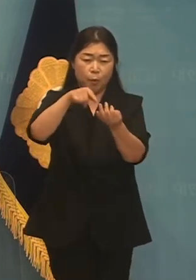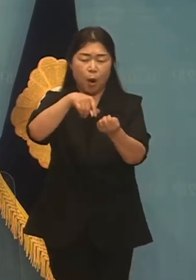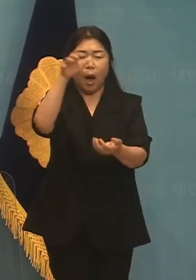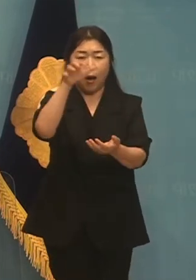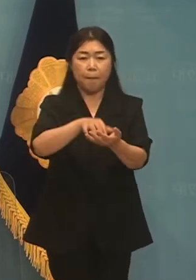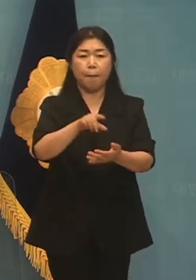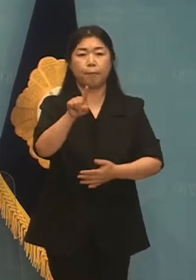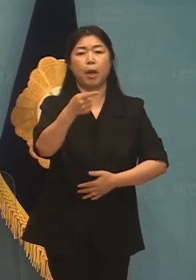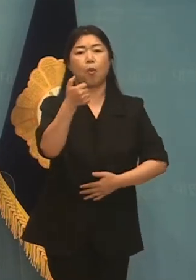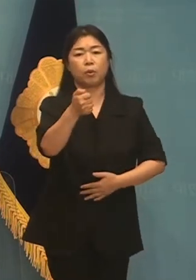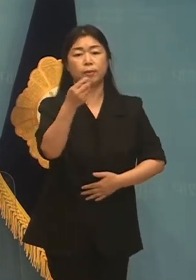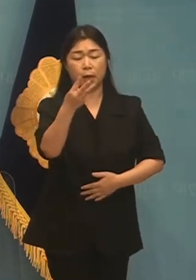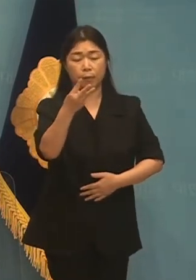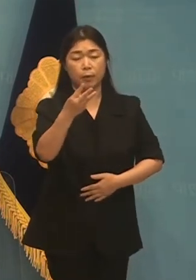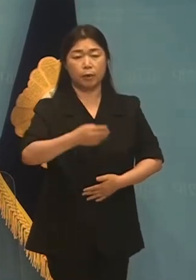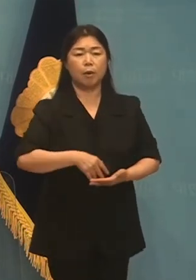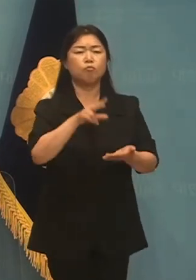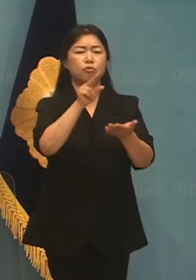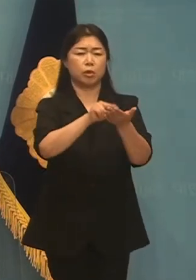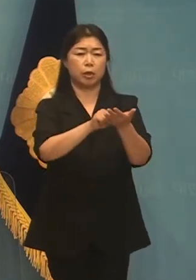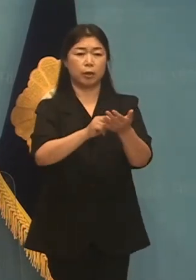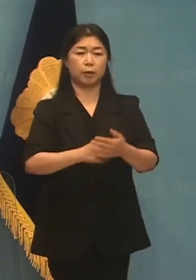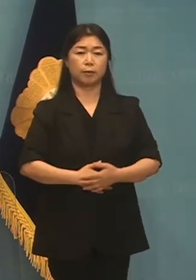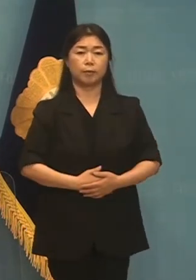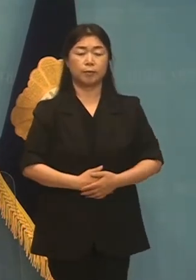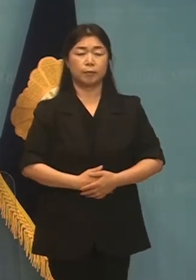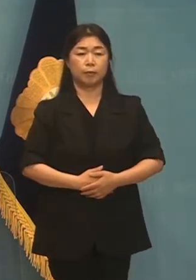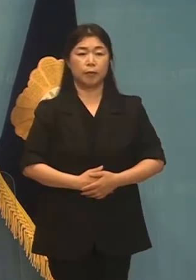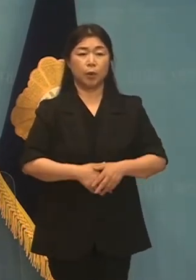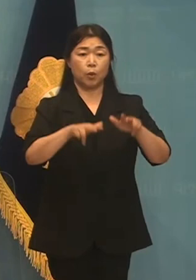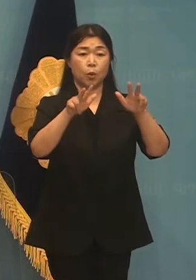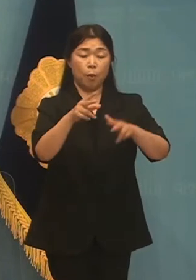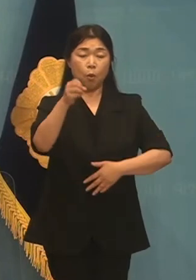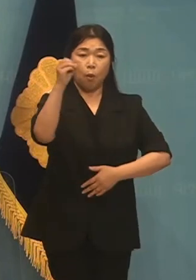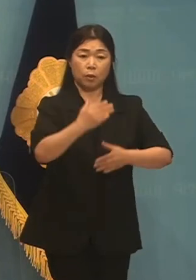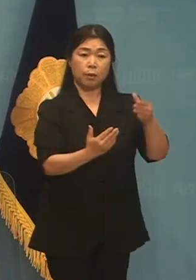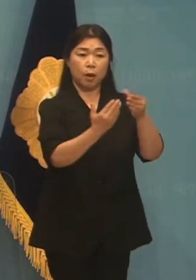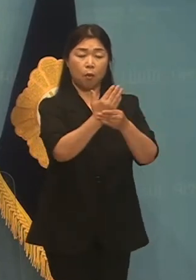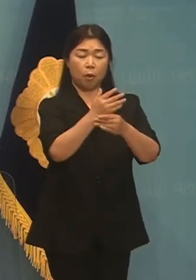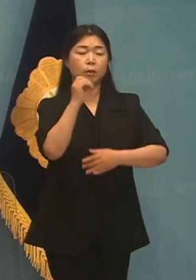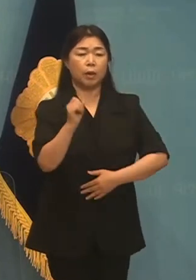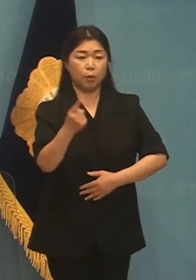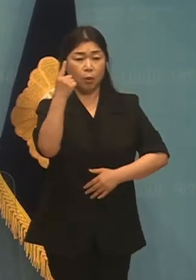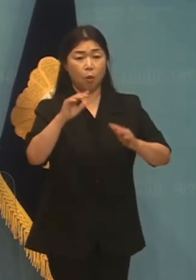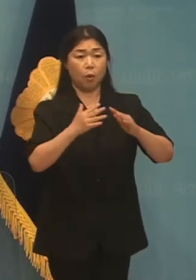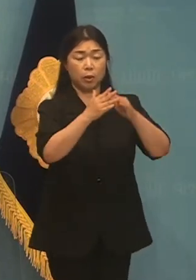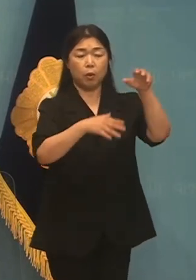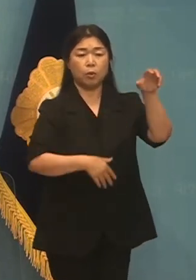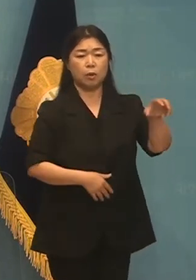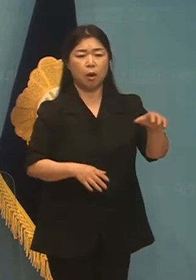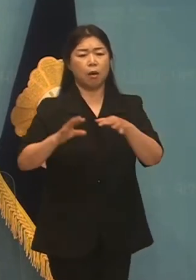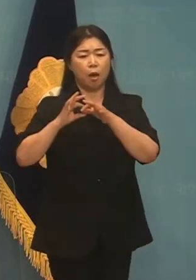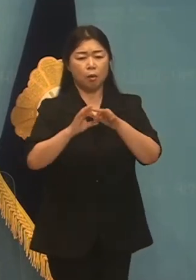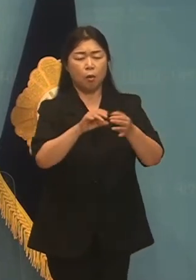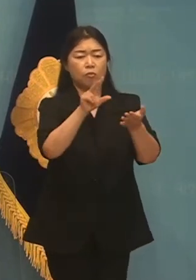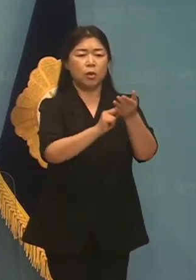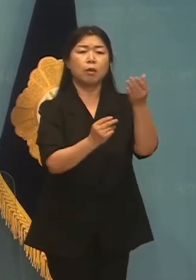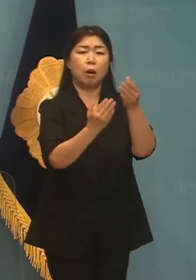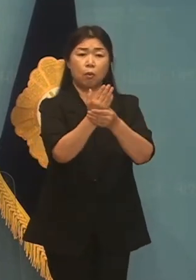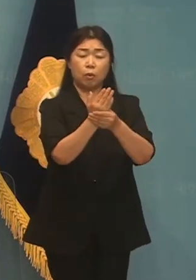문제를 적발했습니다. 이번 광주 사고를 계기로 건설 현장에 여전히 도사리고